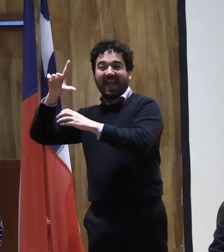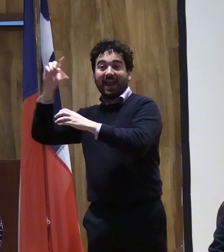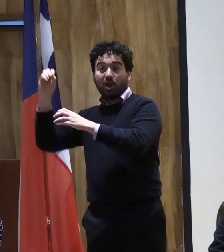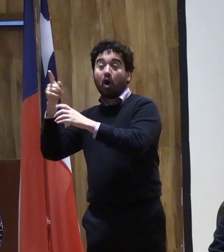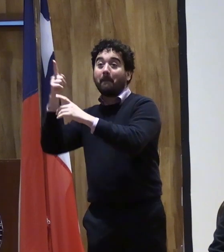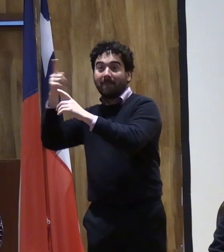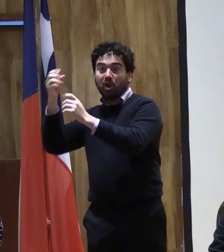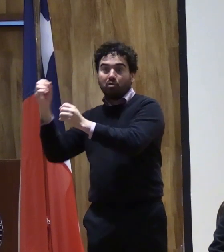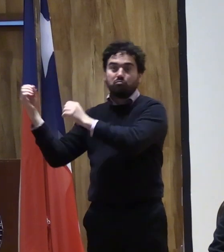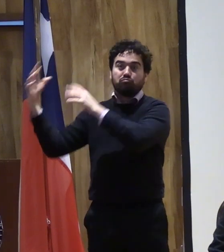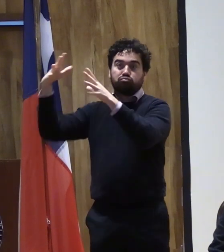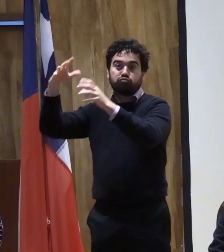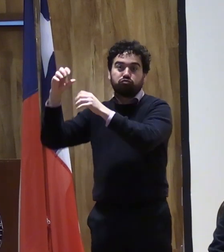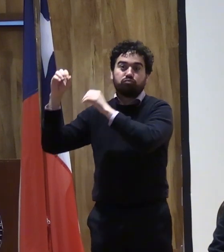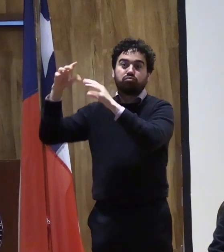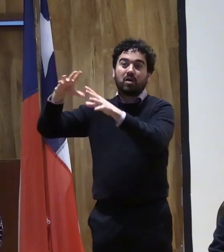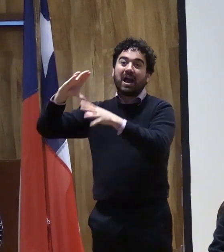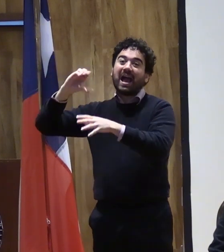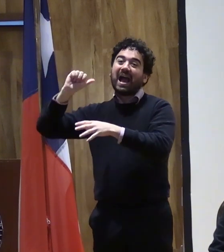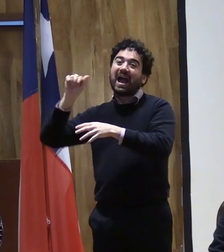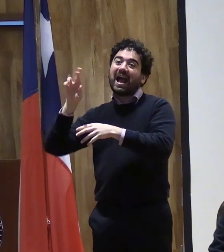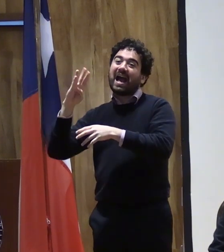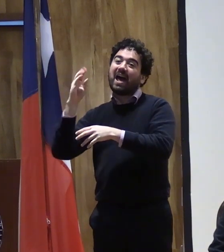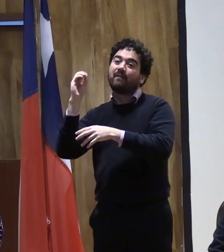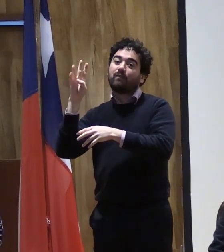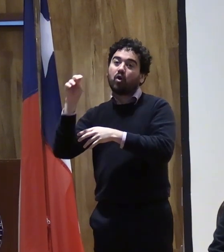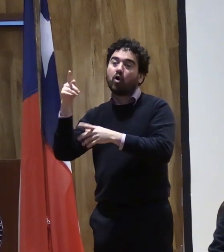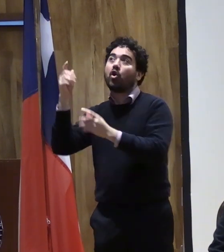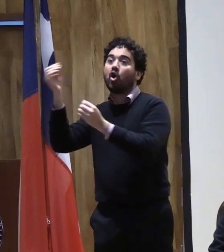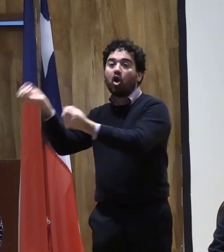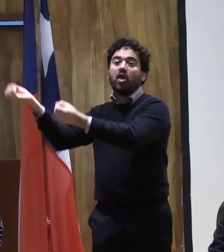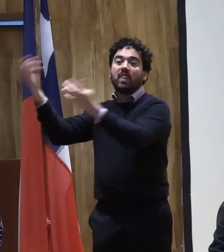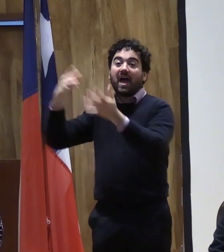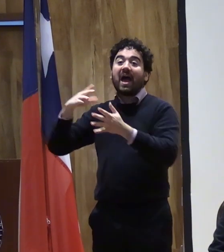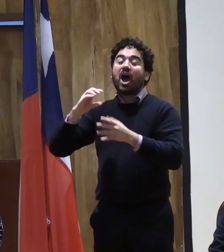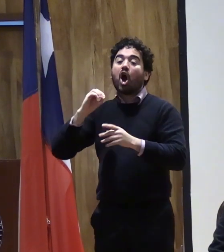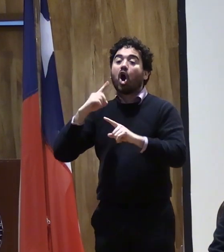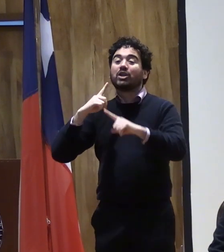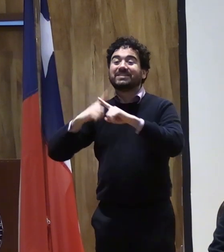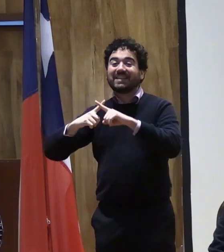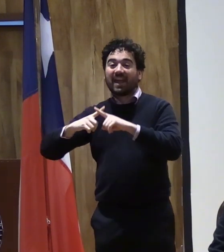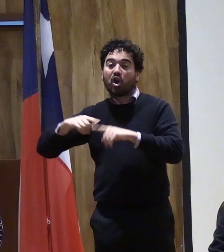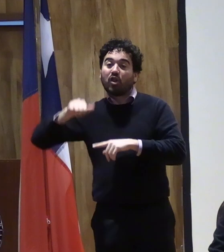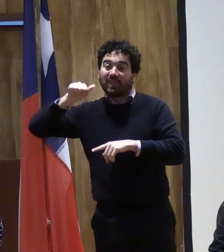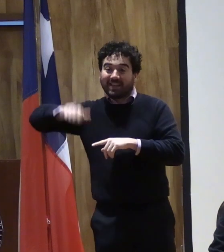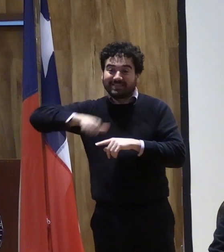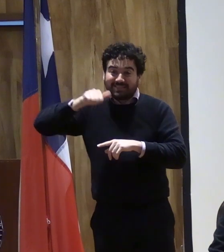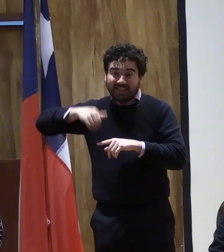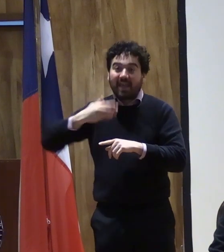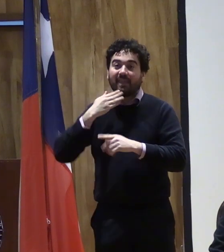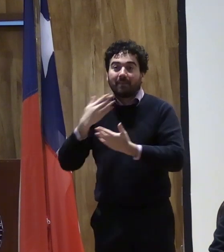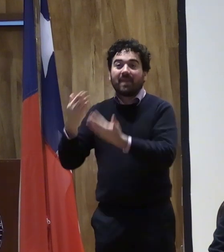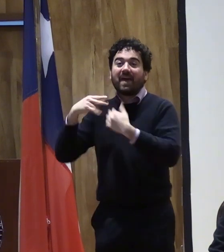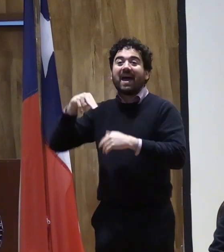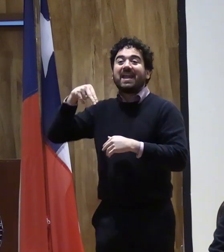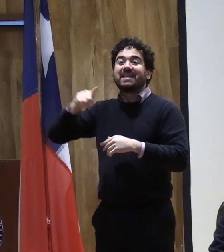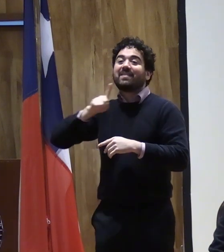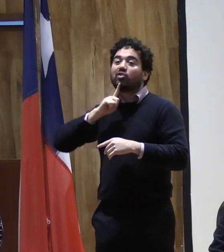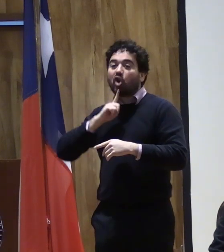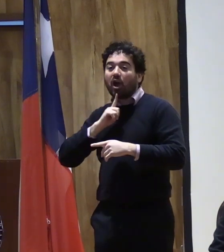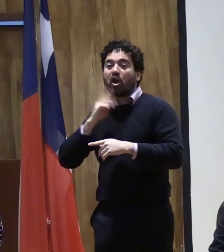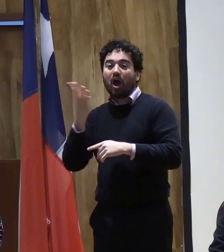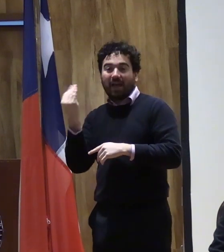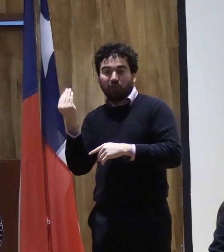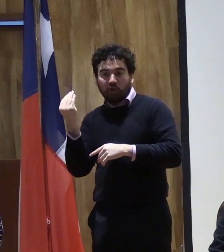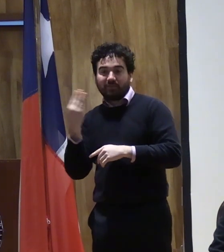cantidad, una cierta cantidad de oxígeno 16 y una cierta cantidad de nitrógeno 14. Y la